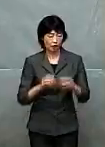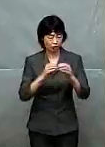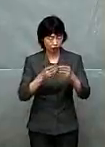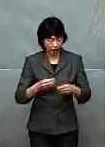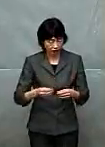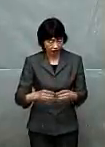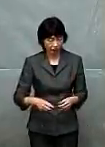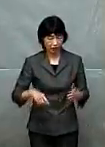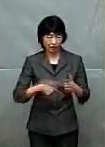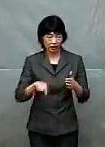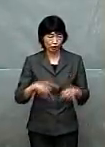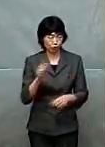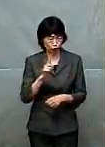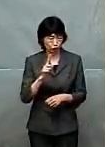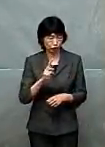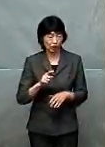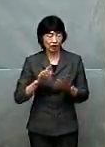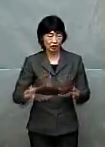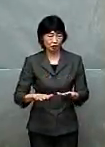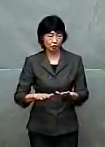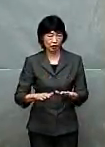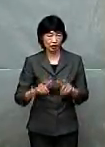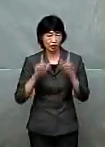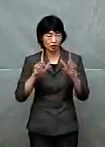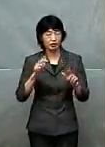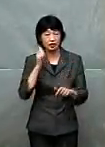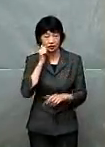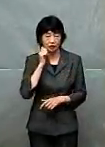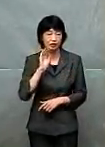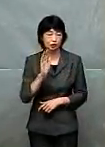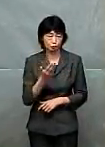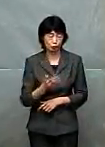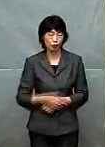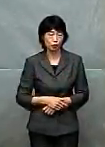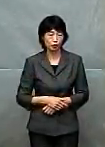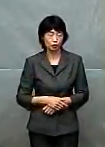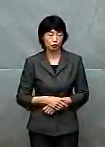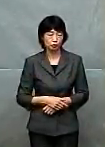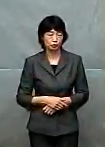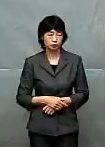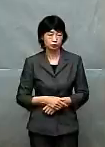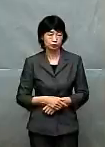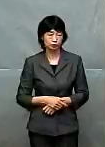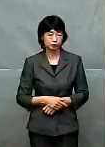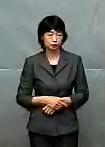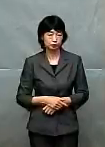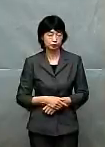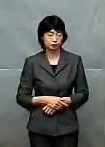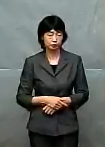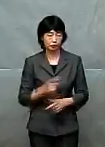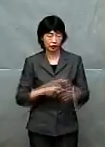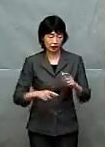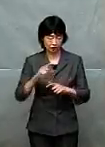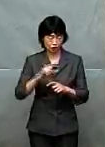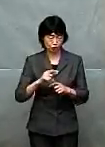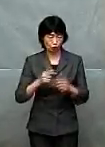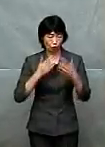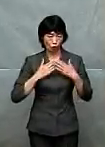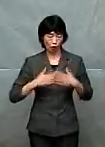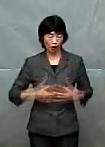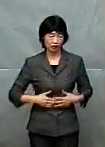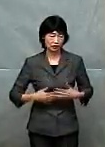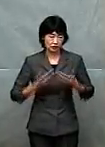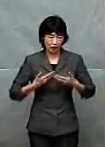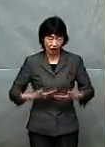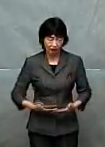するというのはこの場ではちょっと申し上げられませんけれども、やはり一層のその安全安心ということ